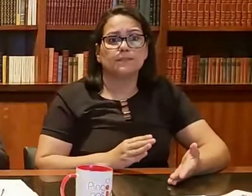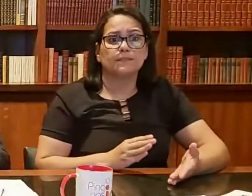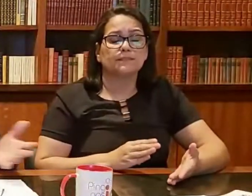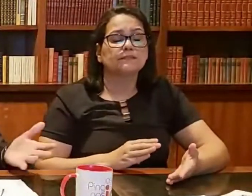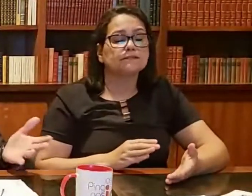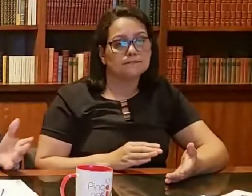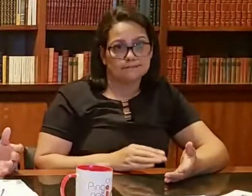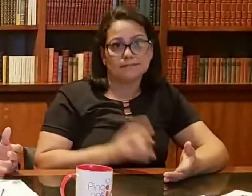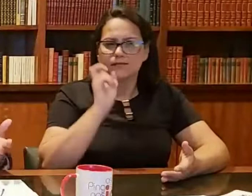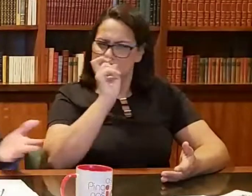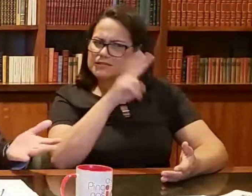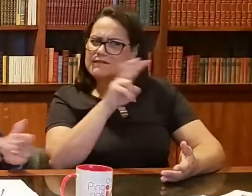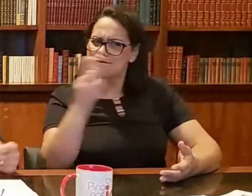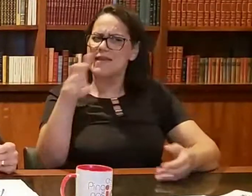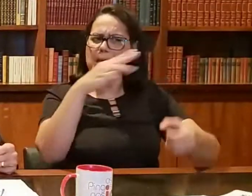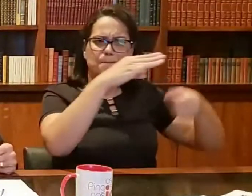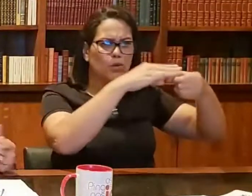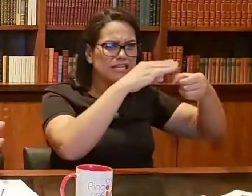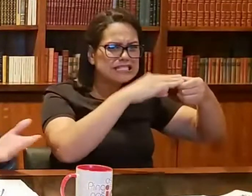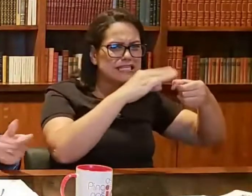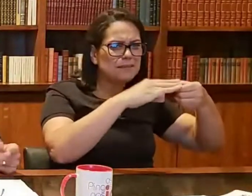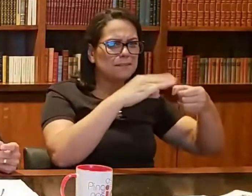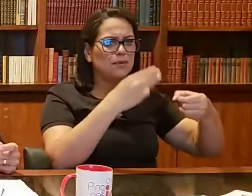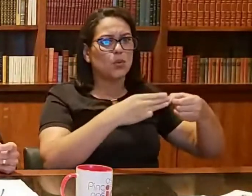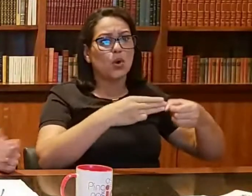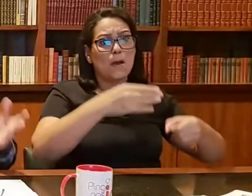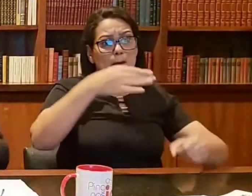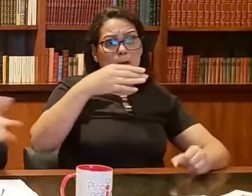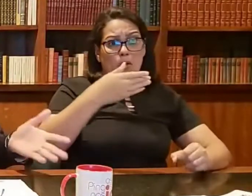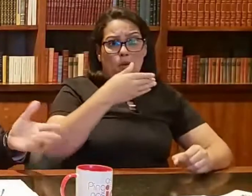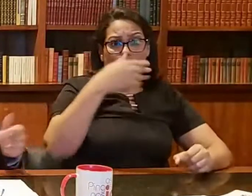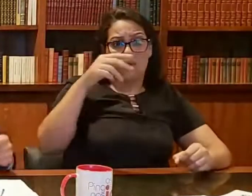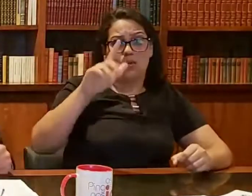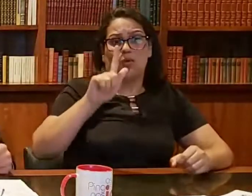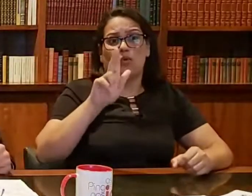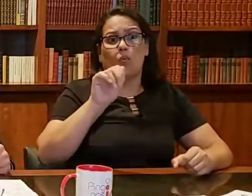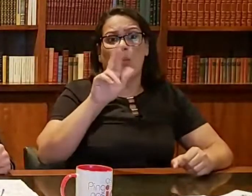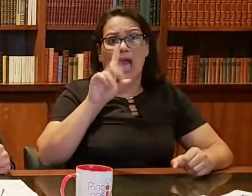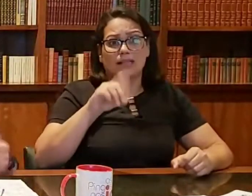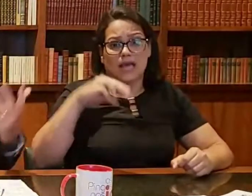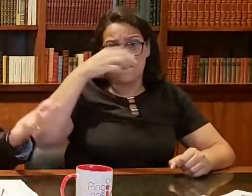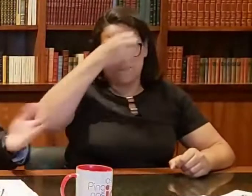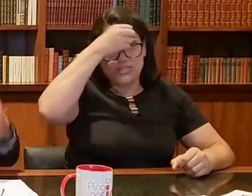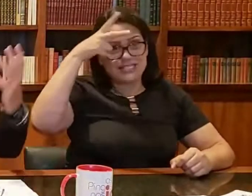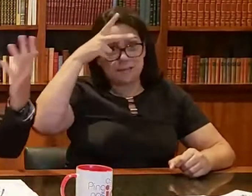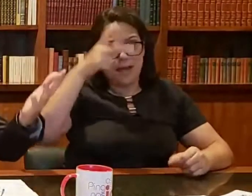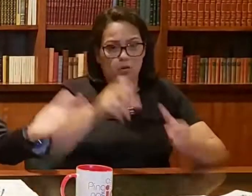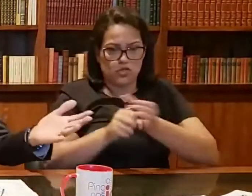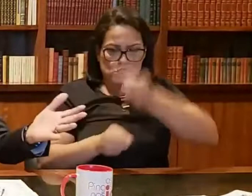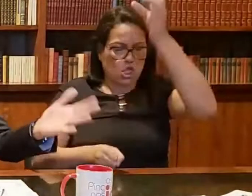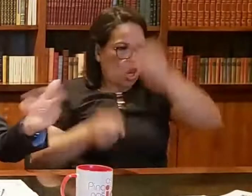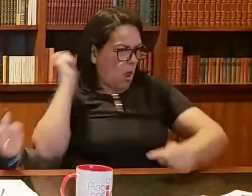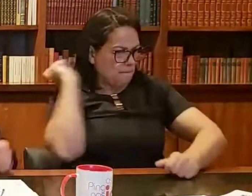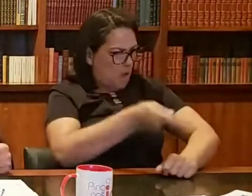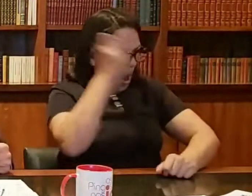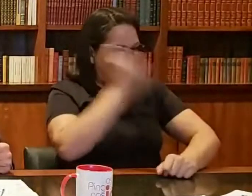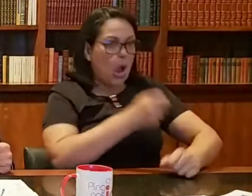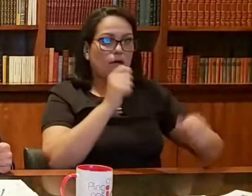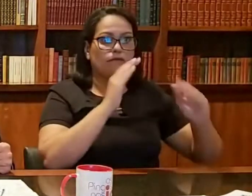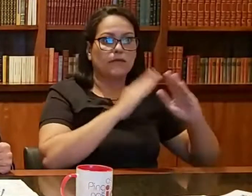Nós estamos vendo municípios onde guarda municipal, com cacetete, mantinha todo mundo dentro de casa. Imagine umas forças armadas com